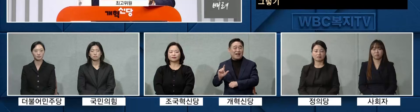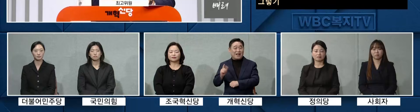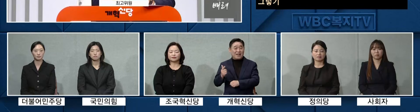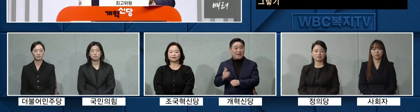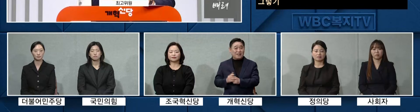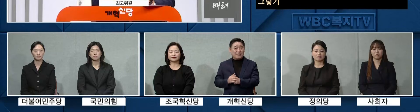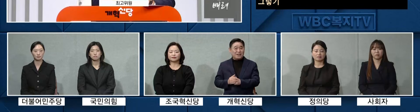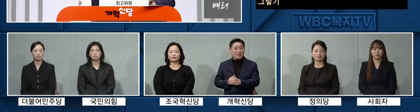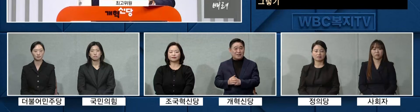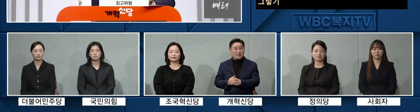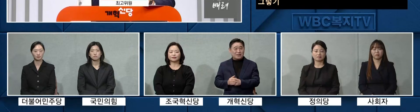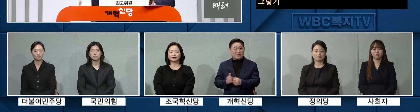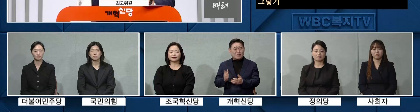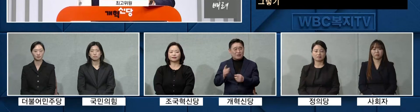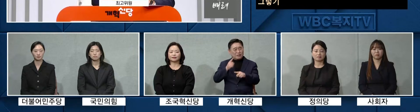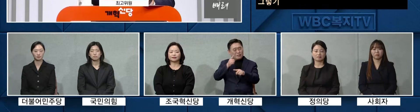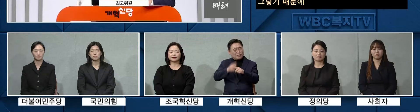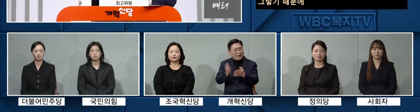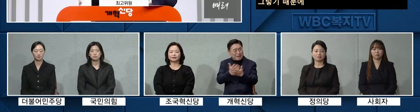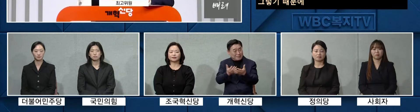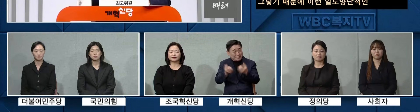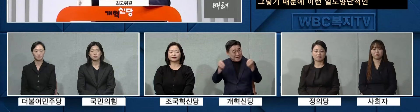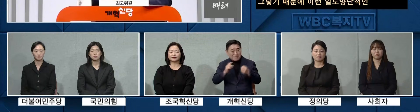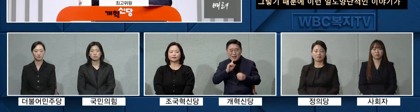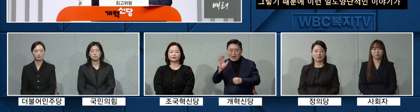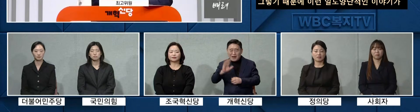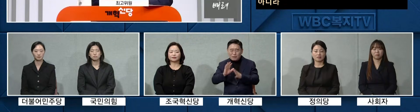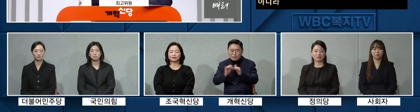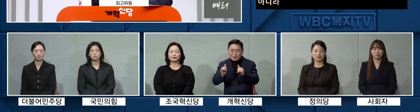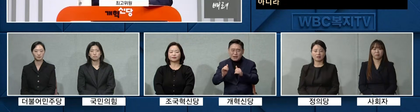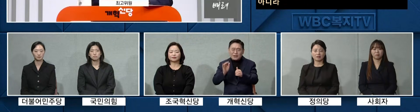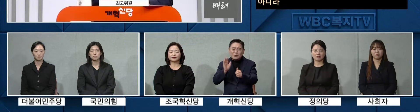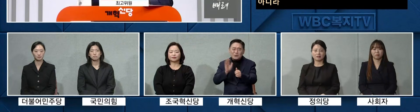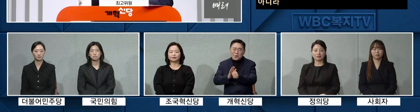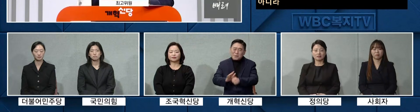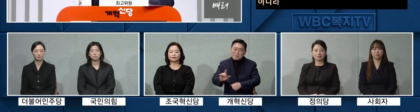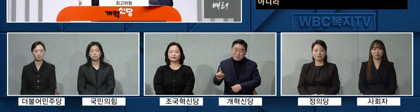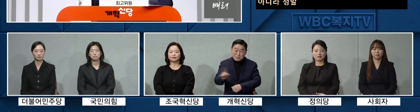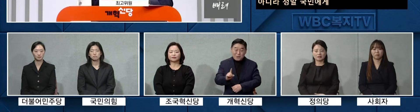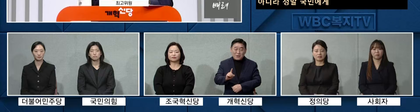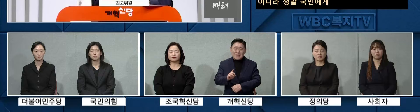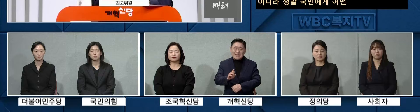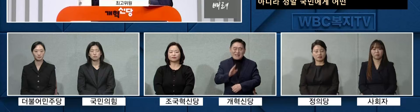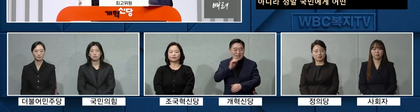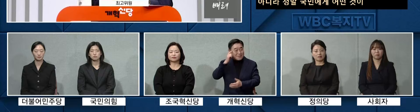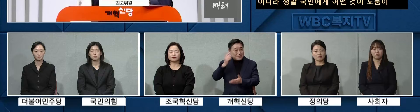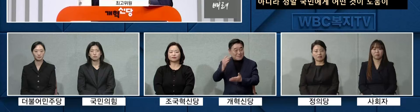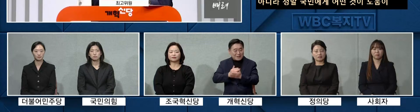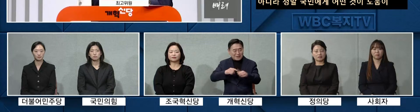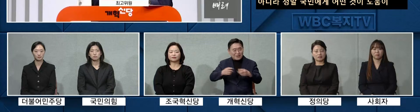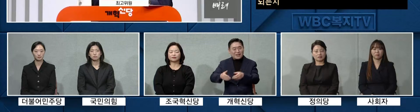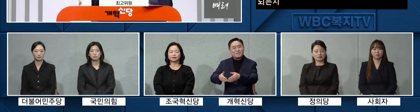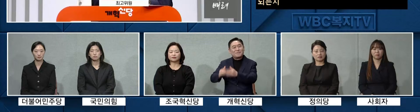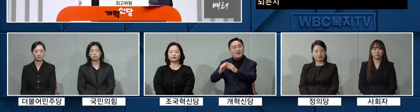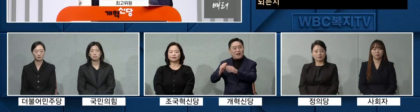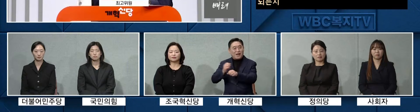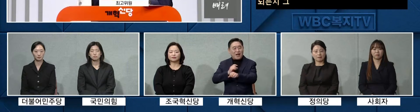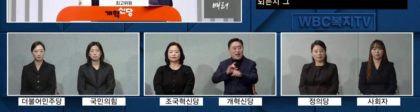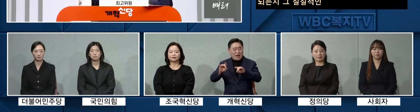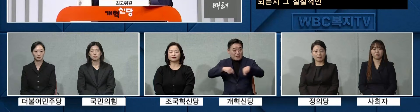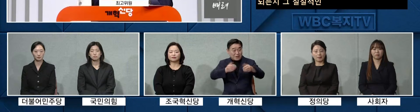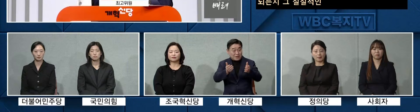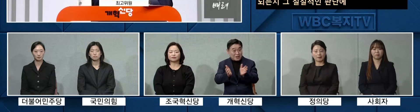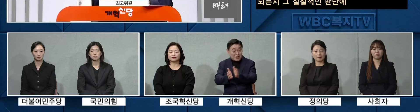일도양단적인 이야기가 아니라 정말 국민에게 어떤 것이 도움이 되는지 그 실질적인 판단에 따라 정책이 입안되고 각